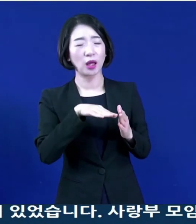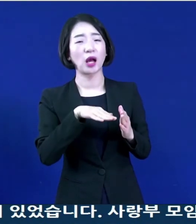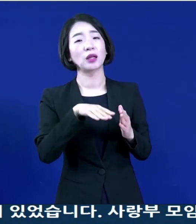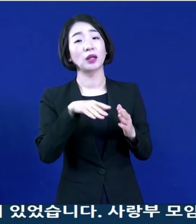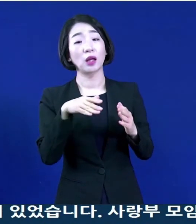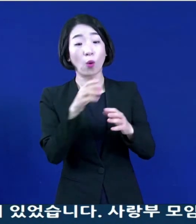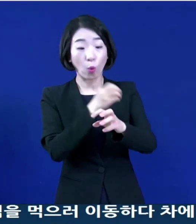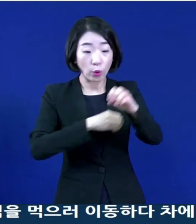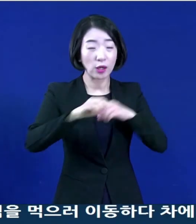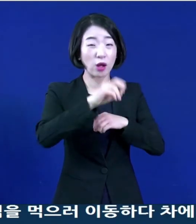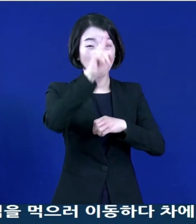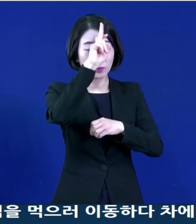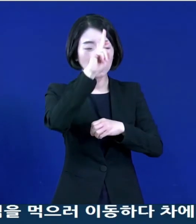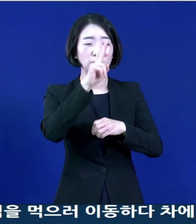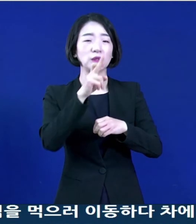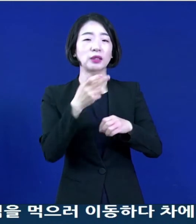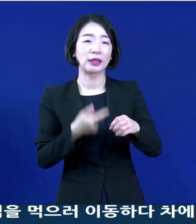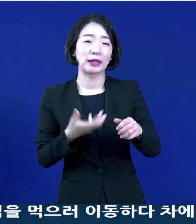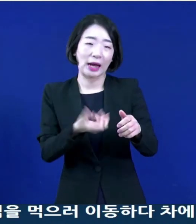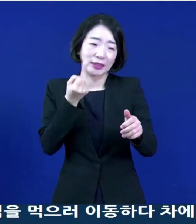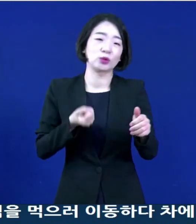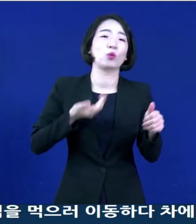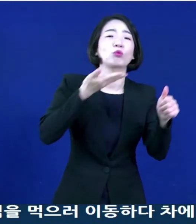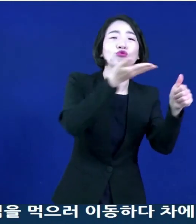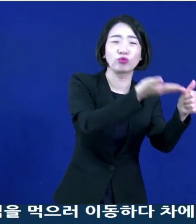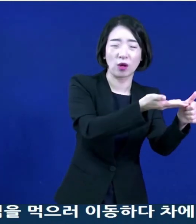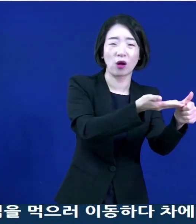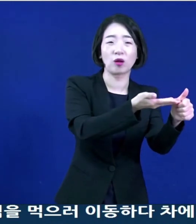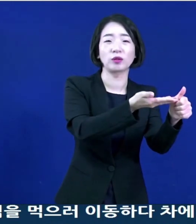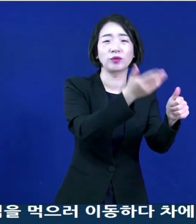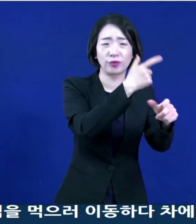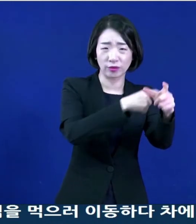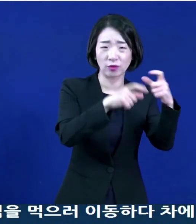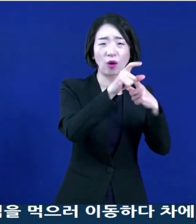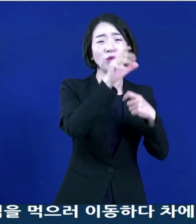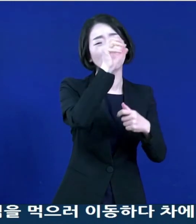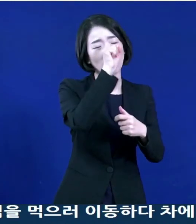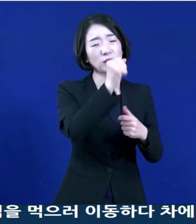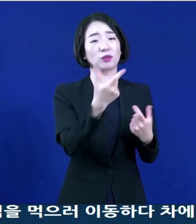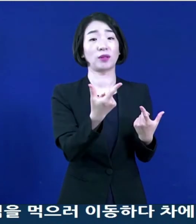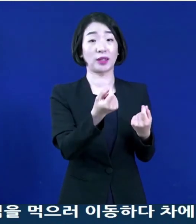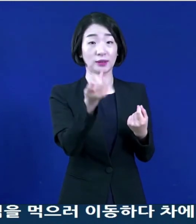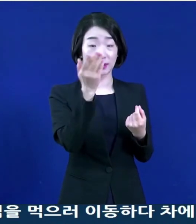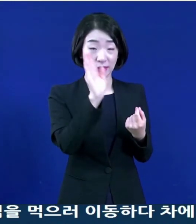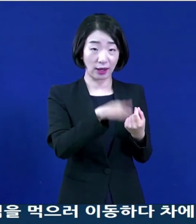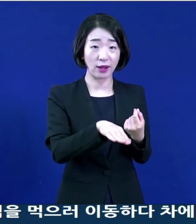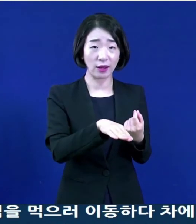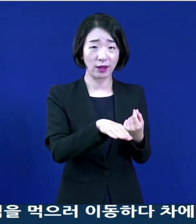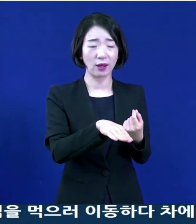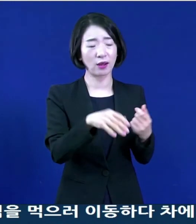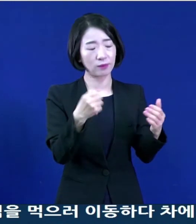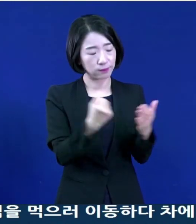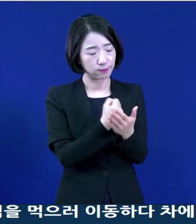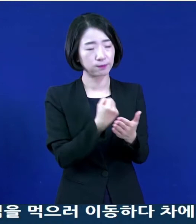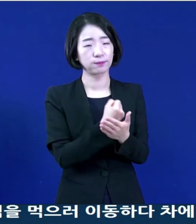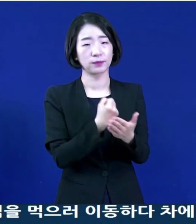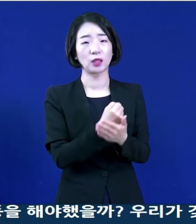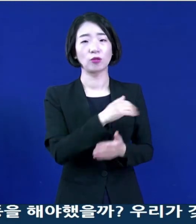풍성하게 있었으면 어땠을까? 그런 마음을 가져보았습니다. 이것은 우리 모두의